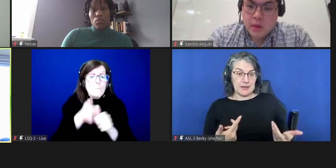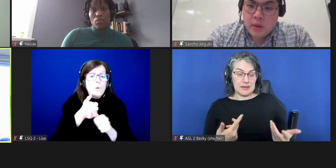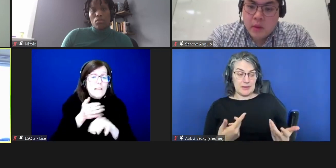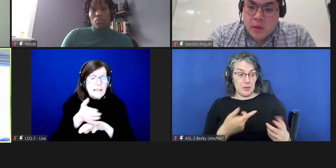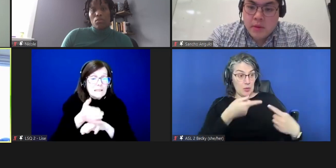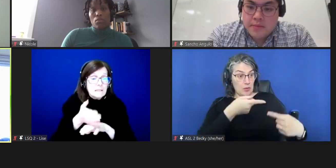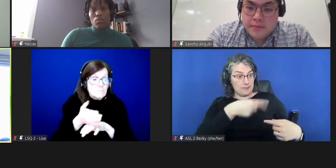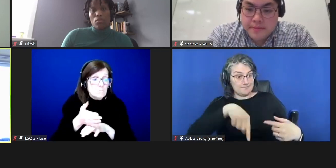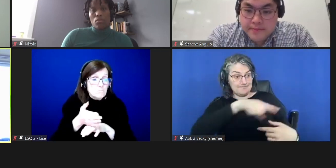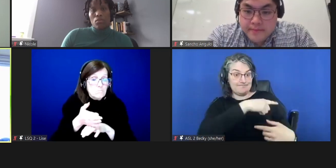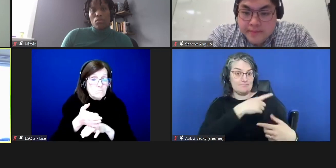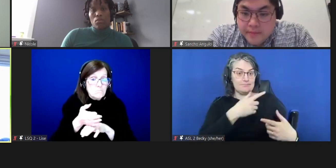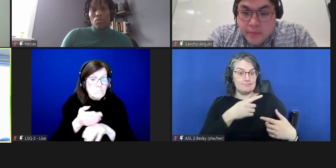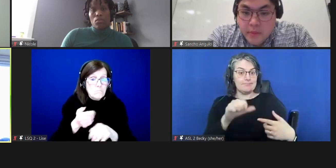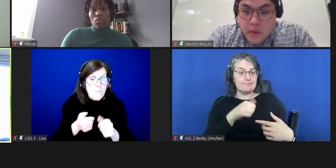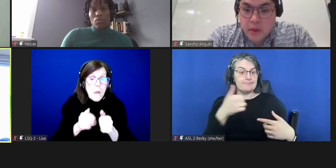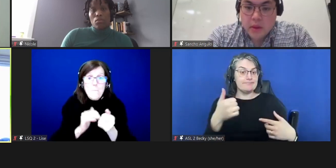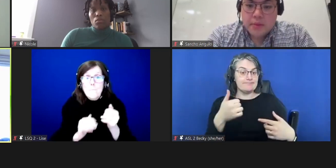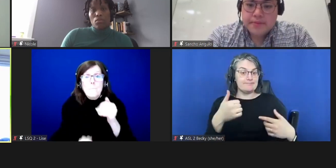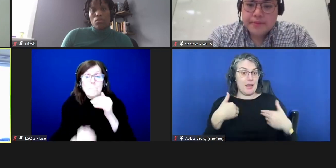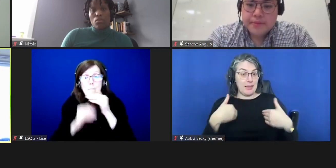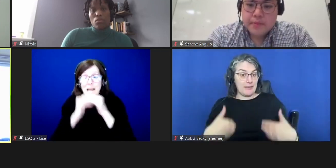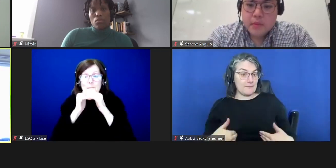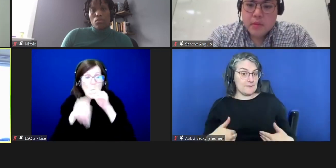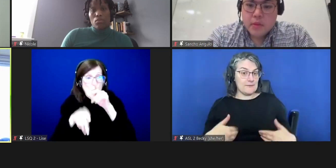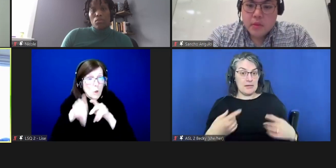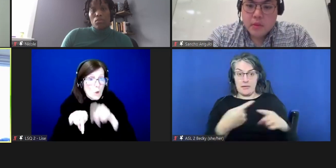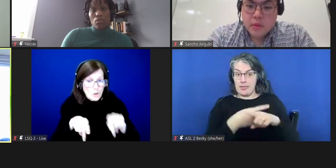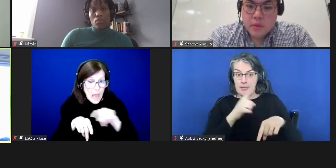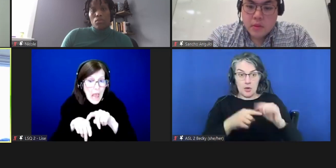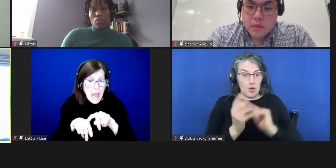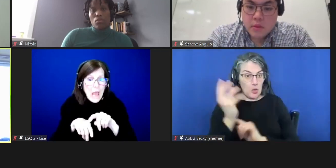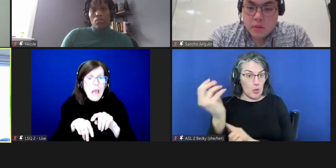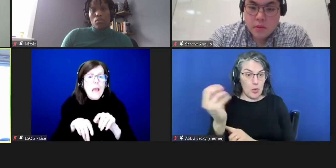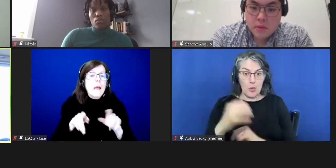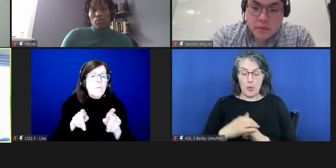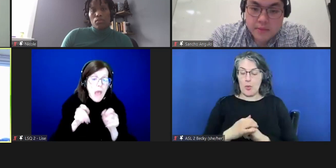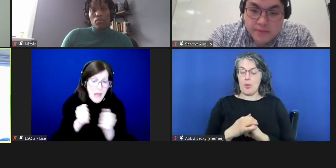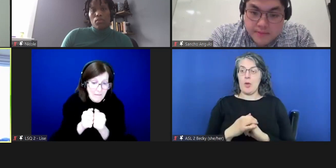l'on prépare éventuellement un deuxième événement.